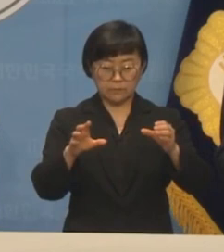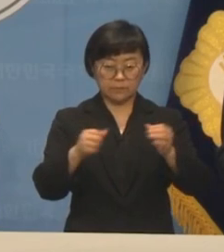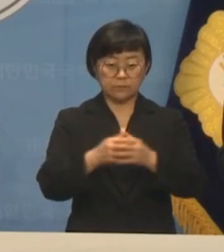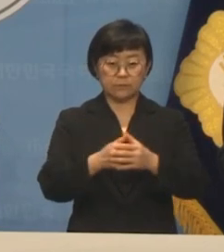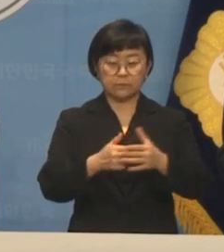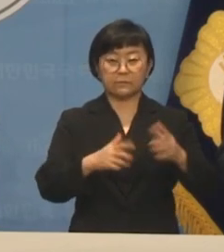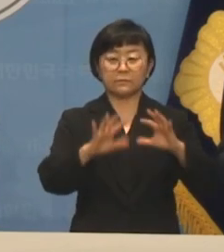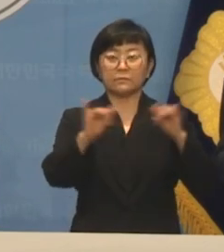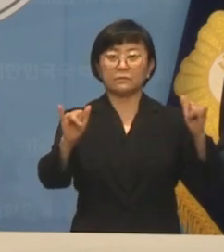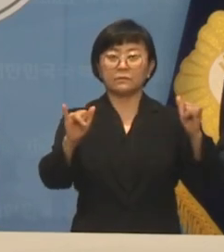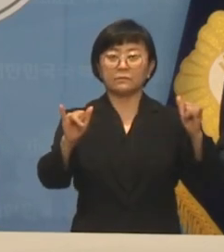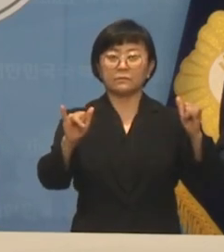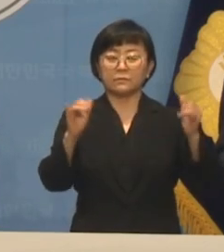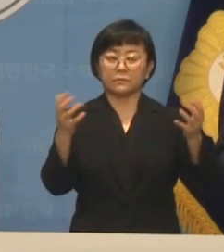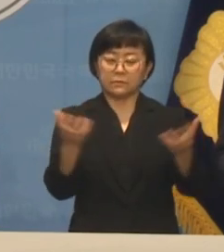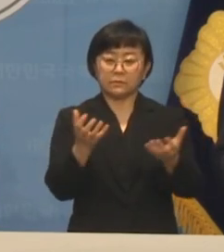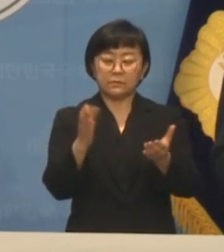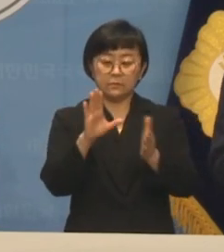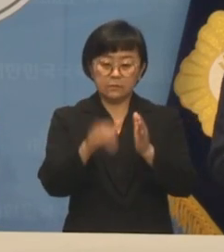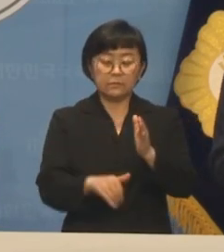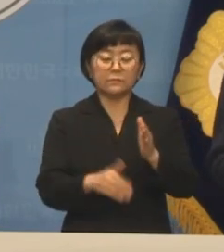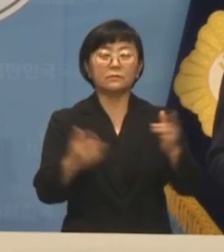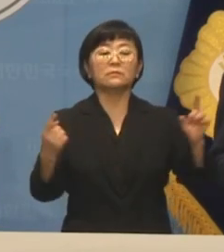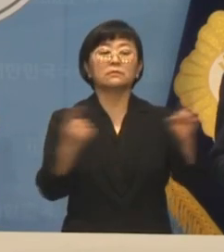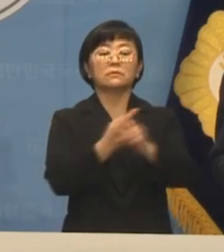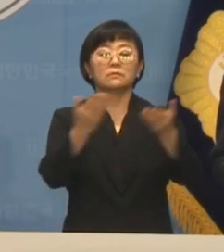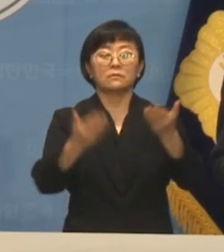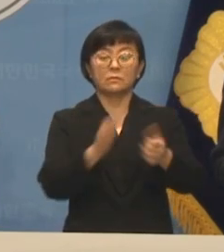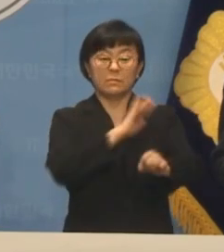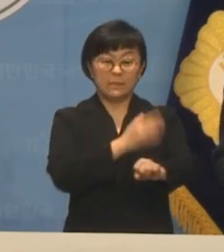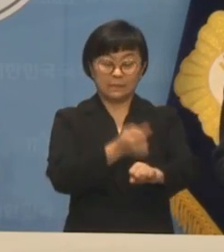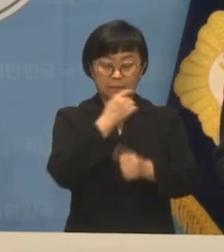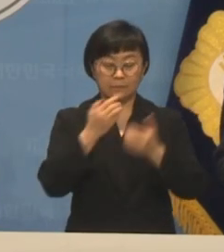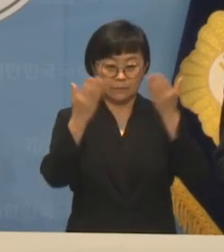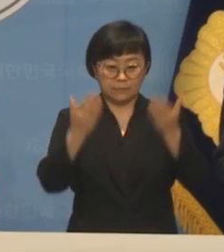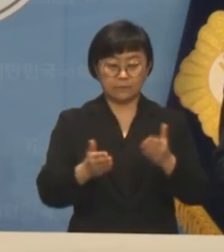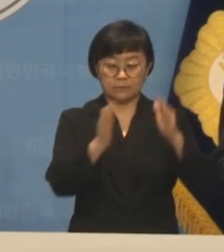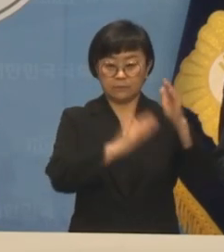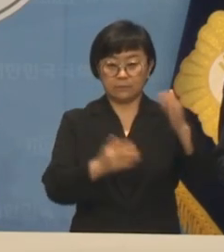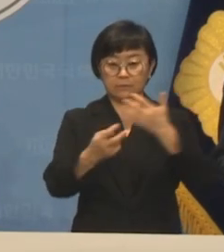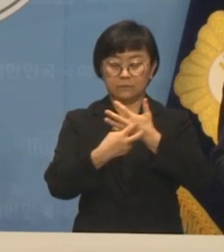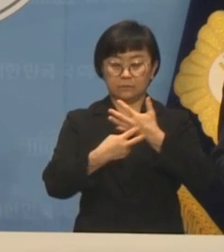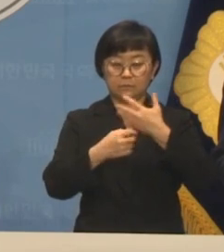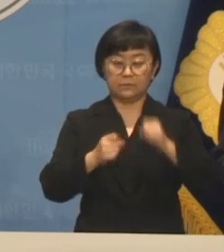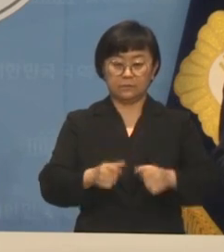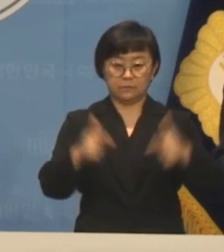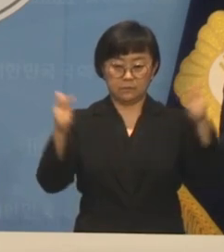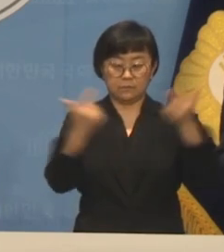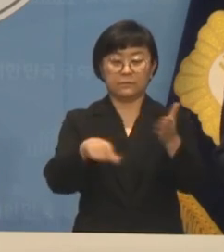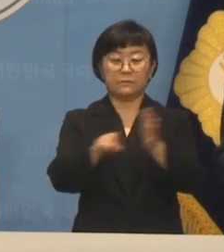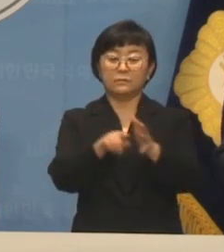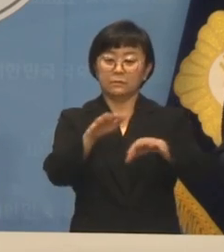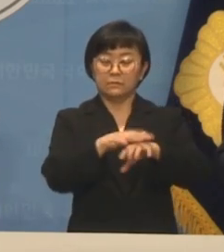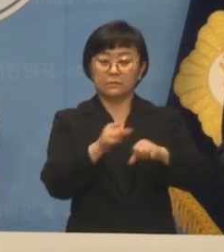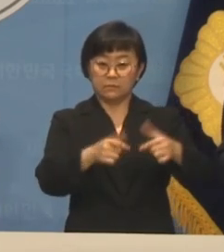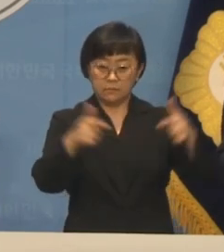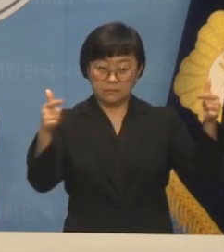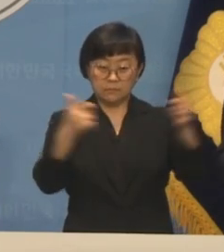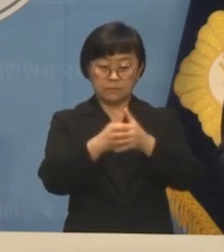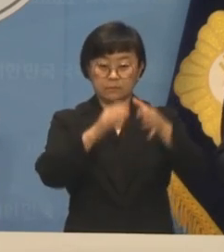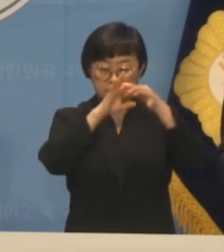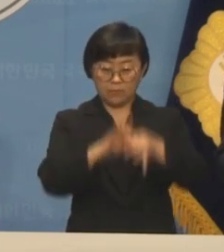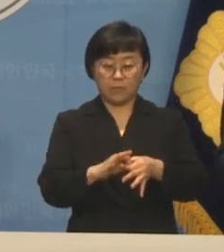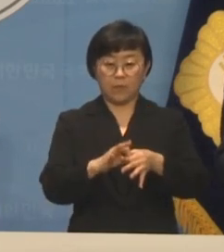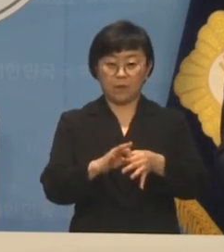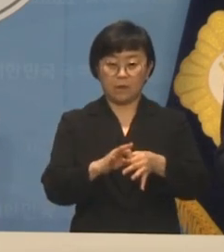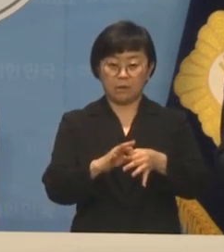또 국민들이 아플 때 치료받을 권리를 보장받을 수 있도록 공공의료 강화 활동을 전 조직으로 확대해 계속해서